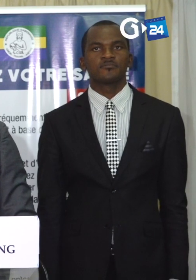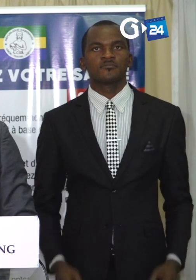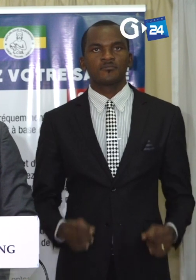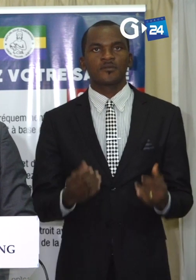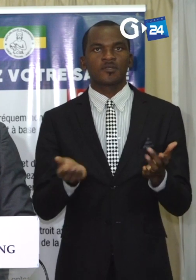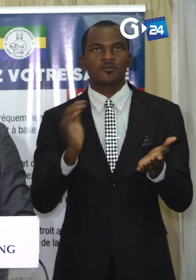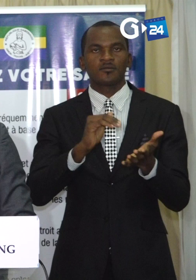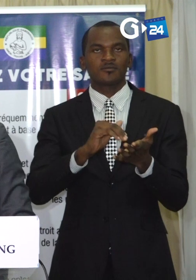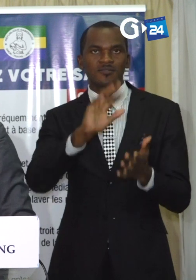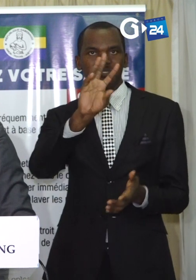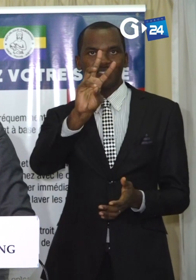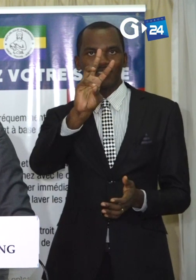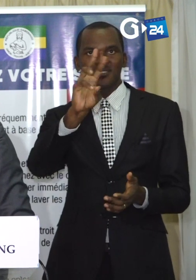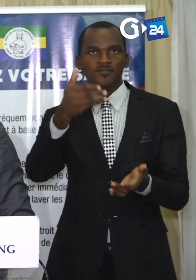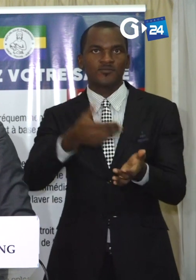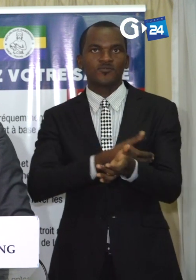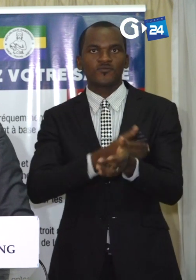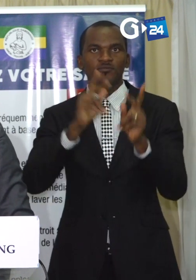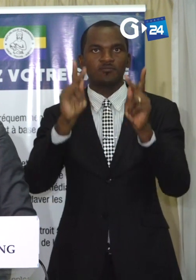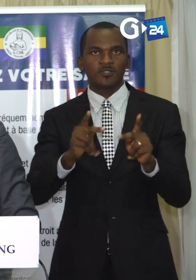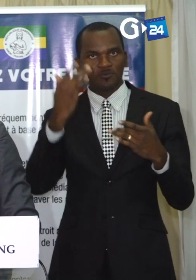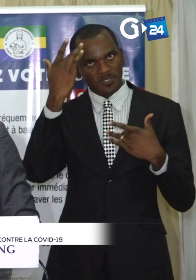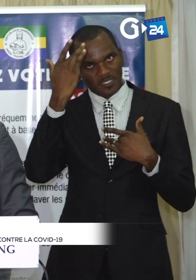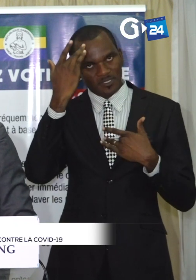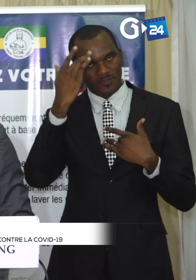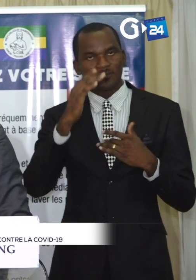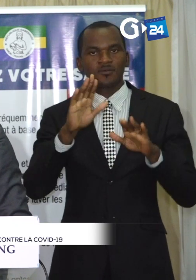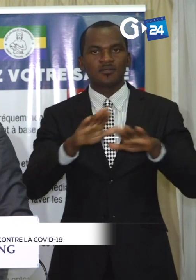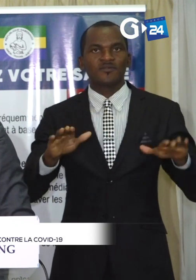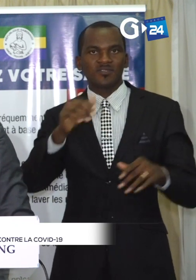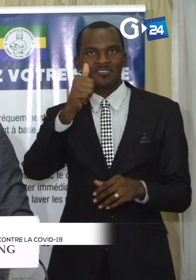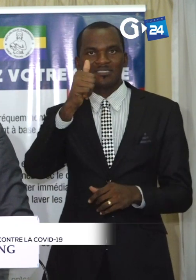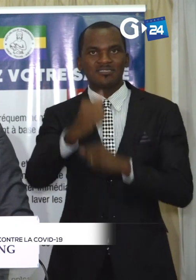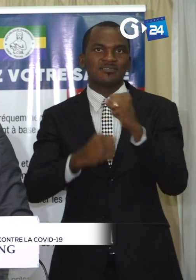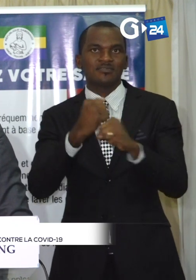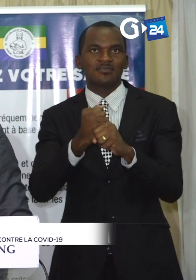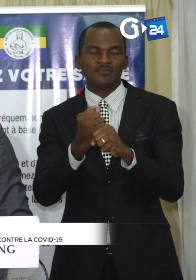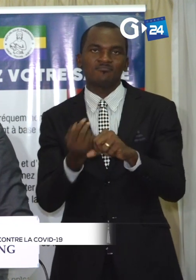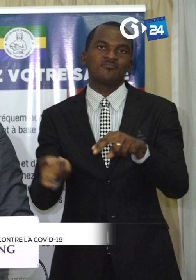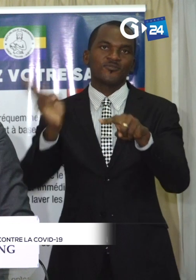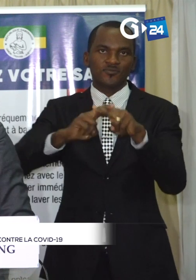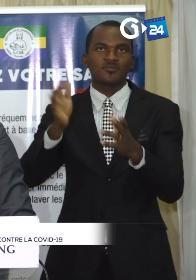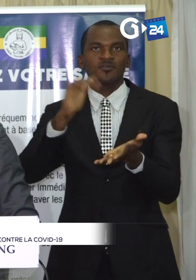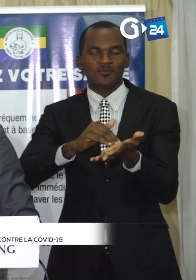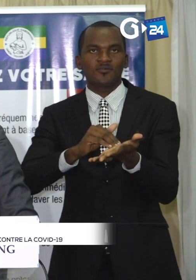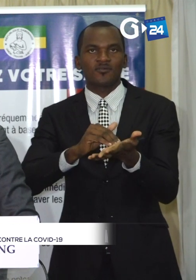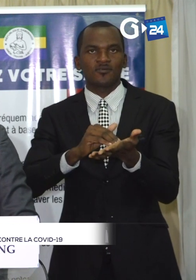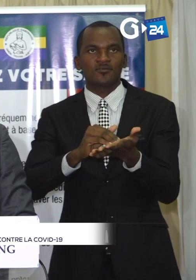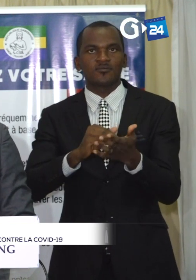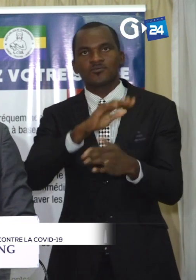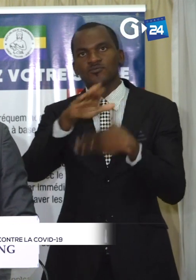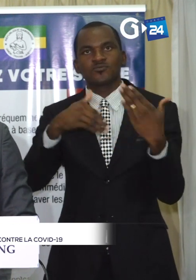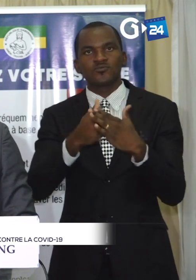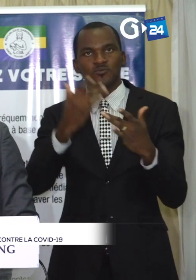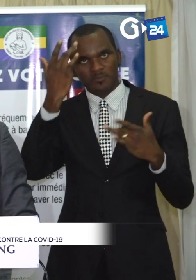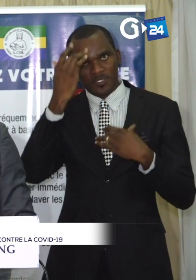6 nouveaux cas positifs au Covid-19, dont un enfant de 10 ans, viennent s'ajouter aux 24 cas déclarés, soit un